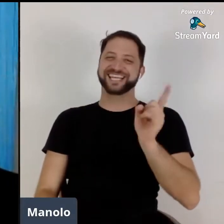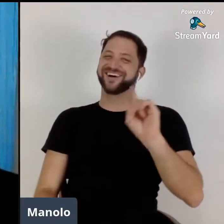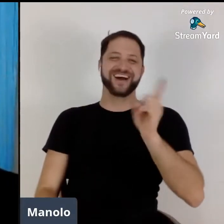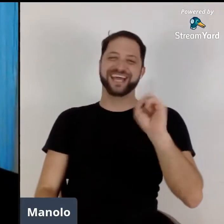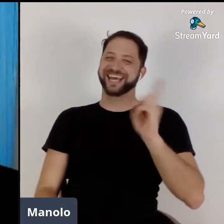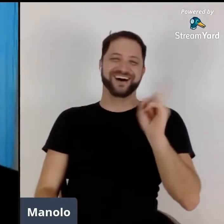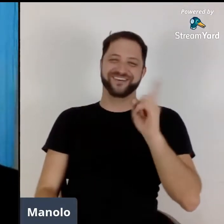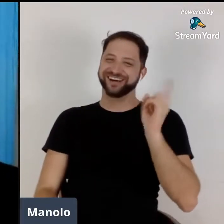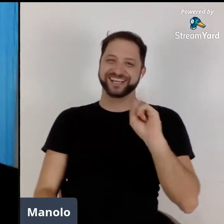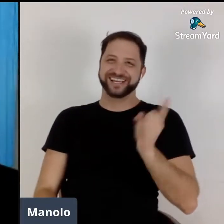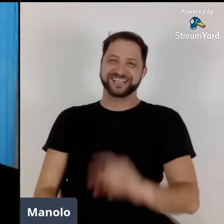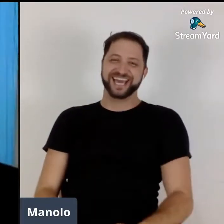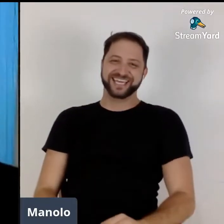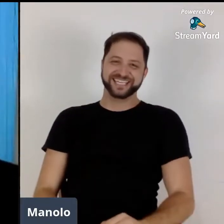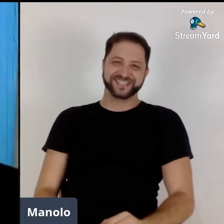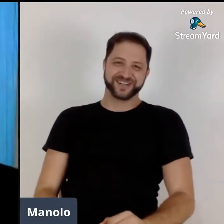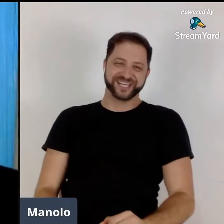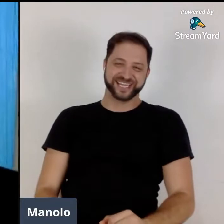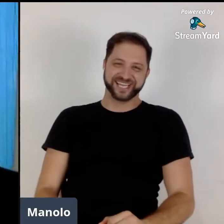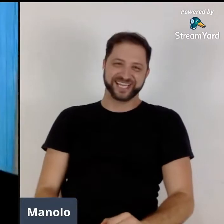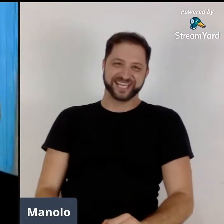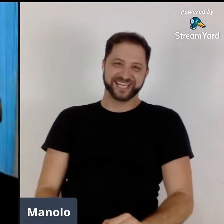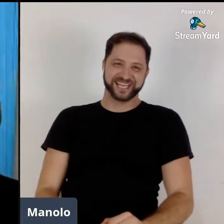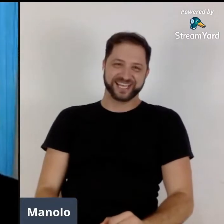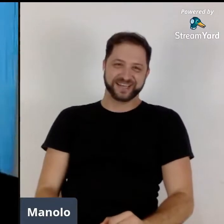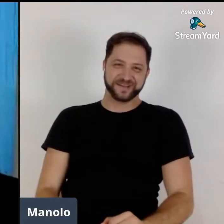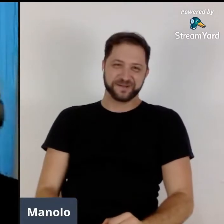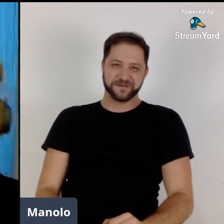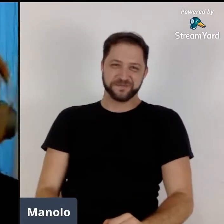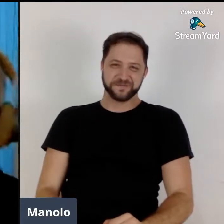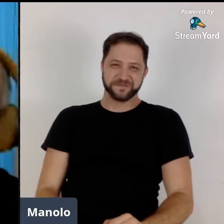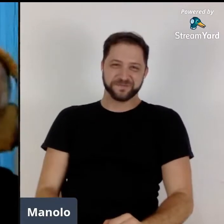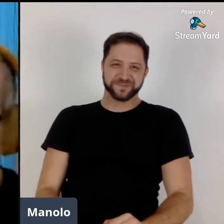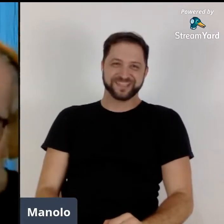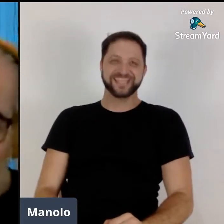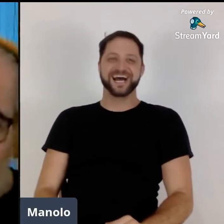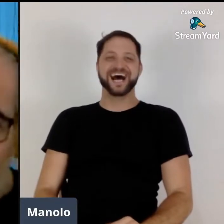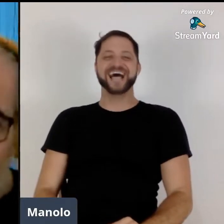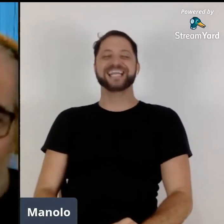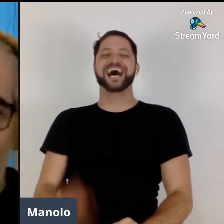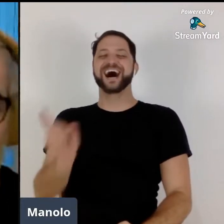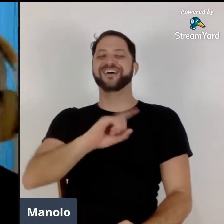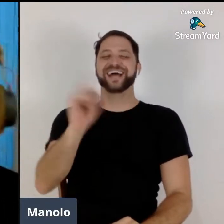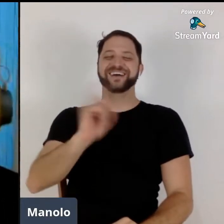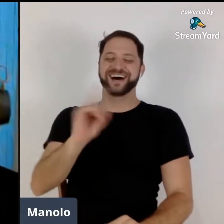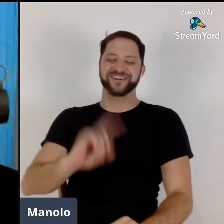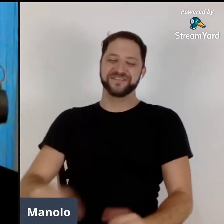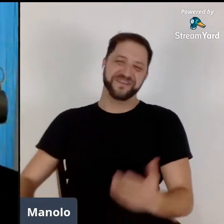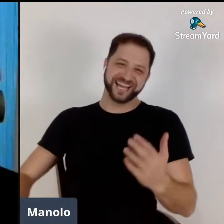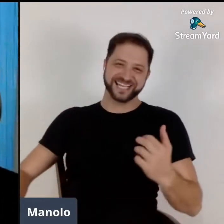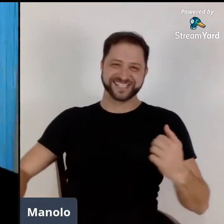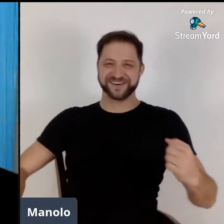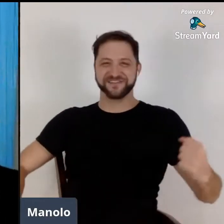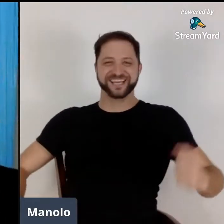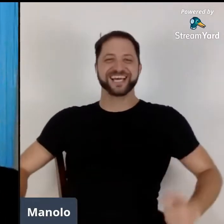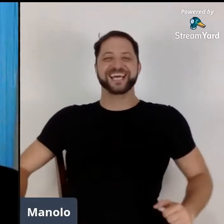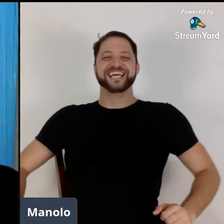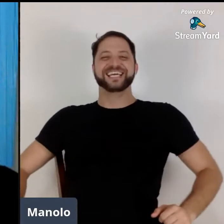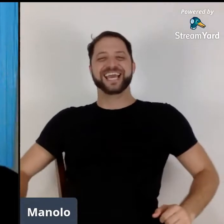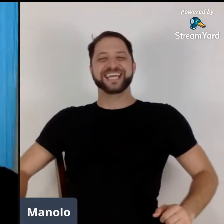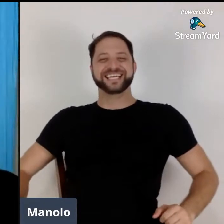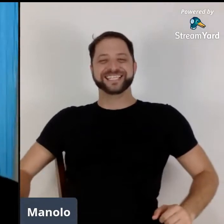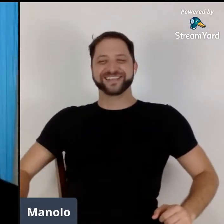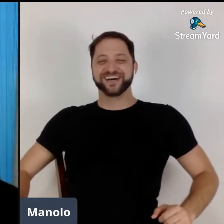fala assim, não é não. Que isso? Eu, burro. Não, fala isso,